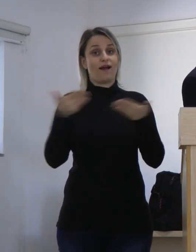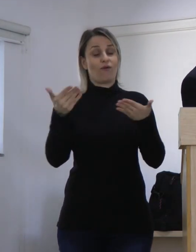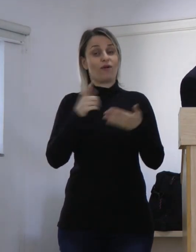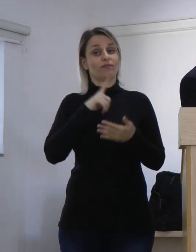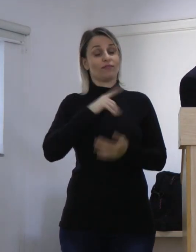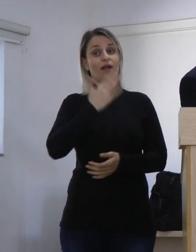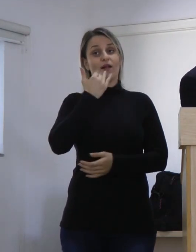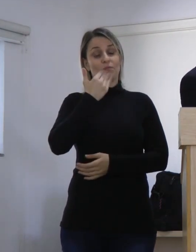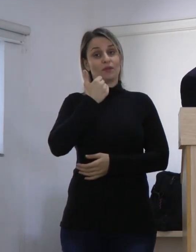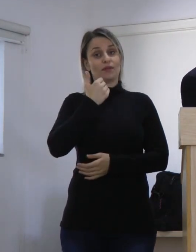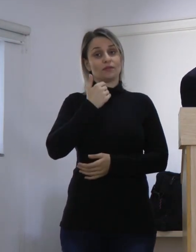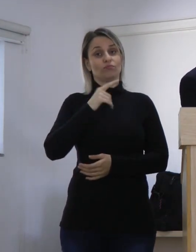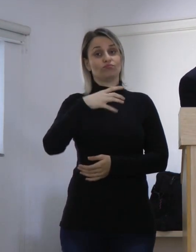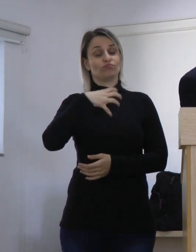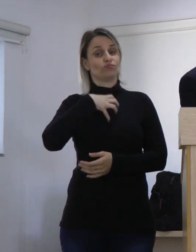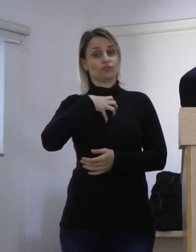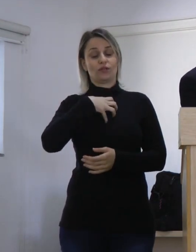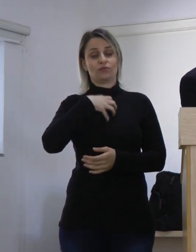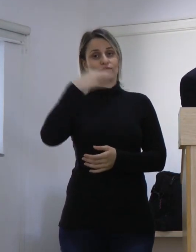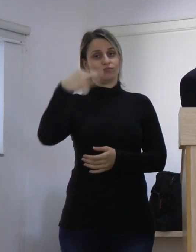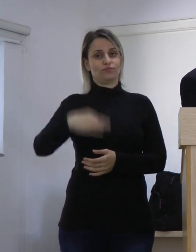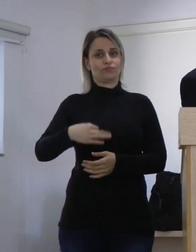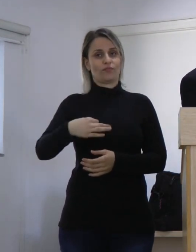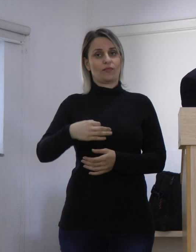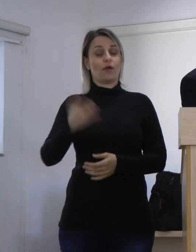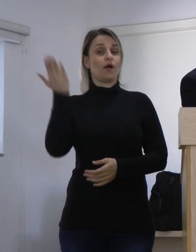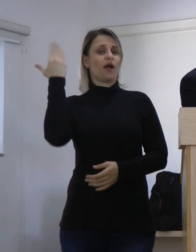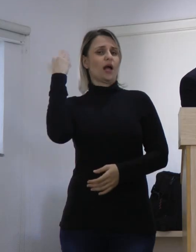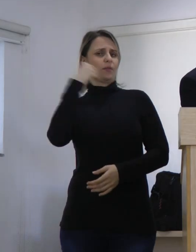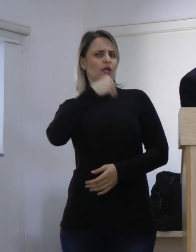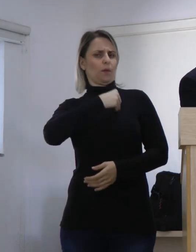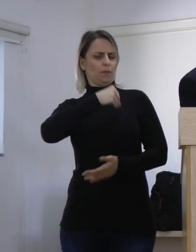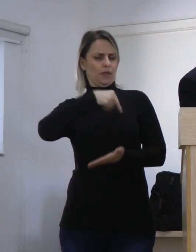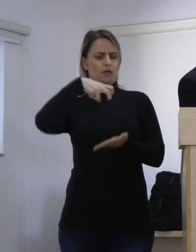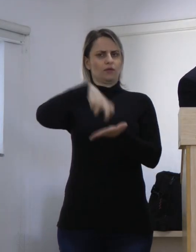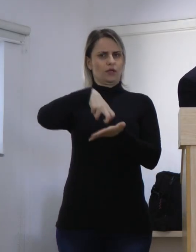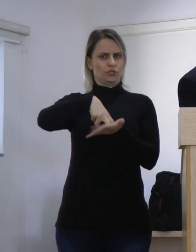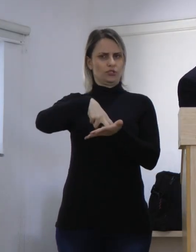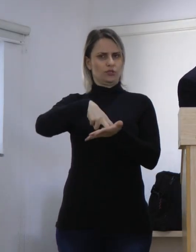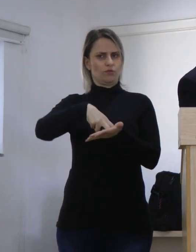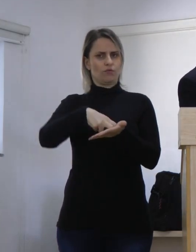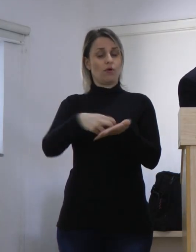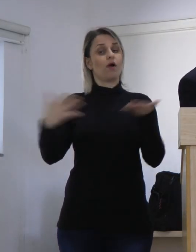Antes pecados e castigos, sabemos agora que a lei de Deus está na consciência.